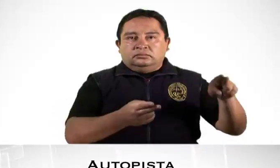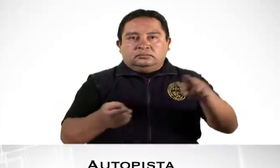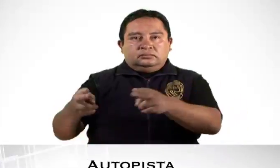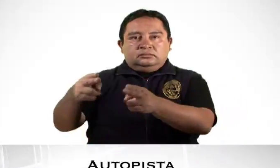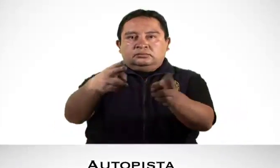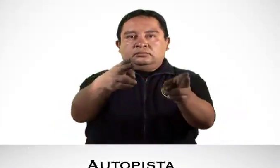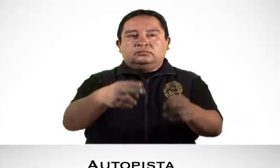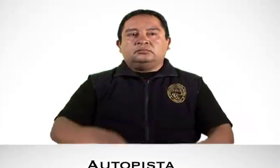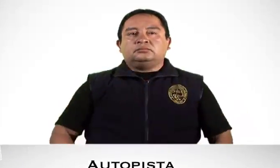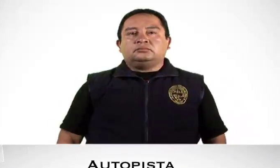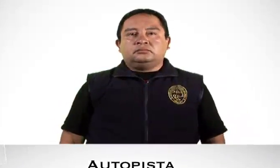Autopista.